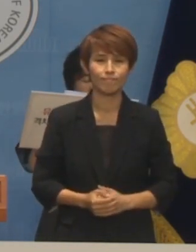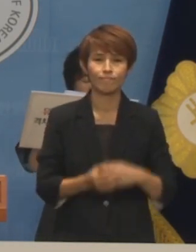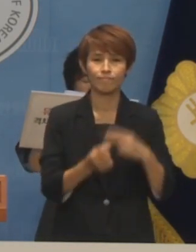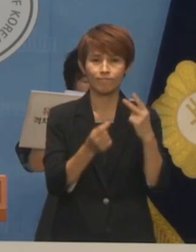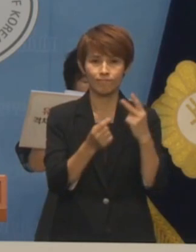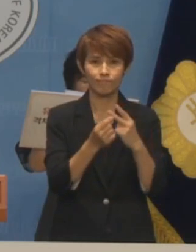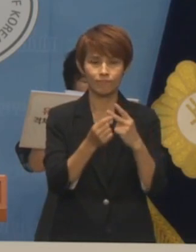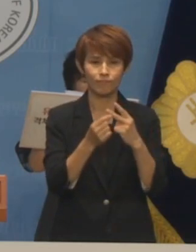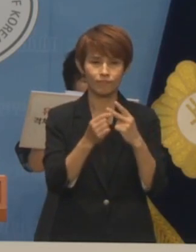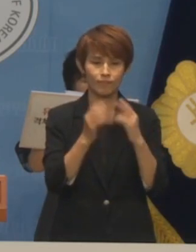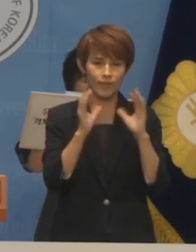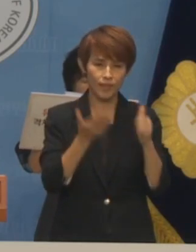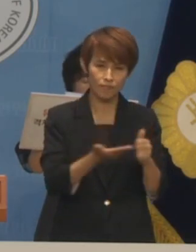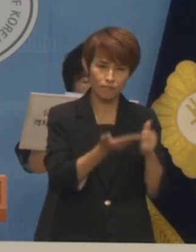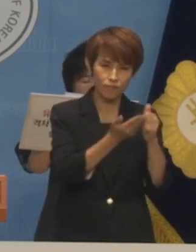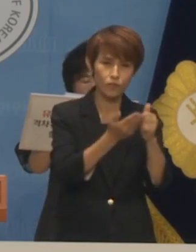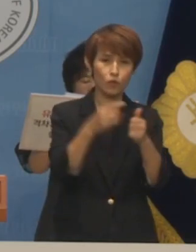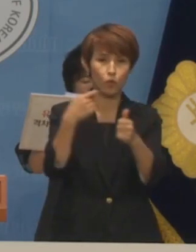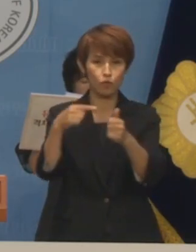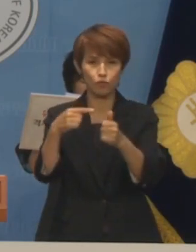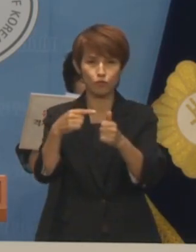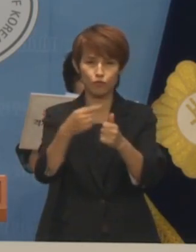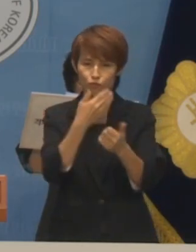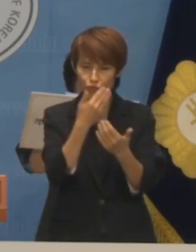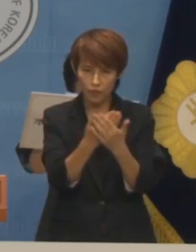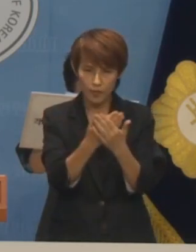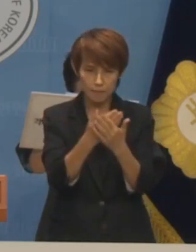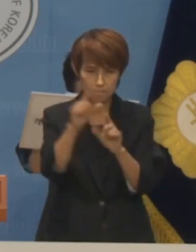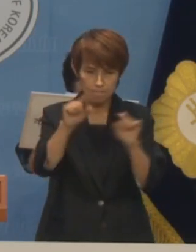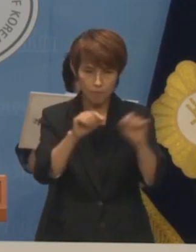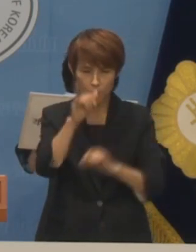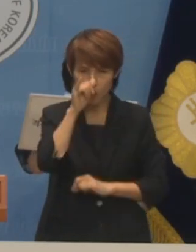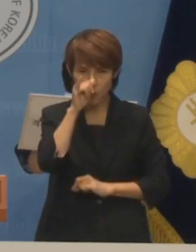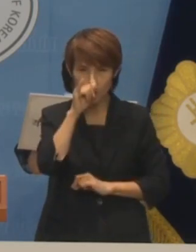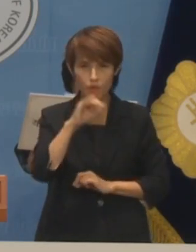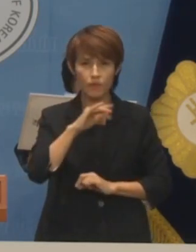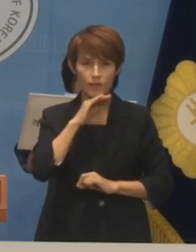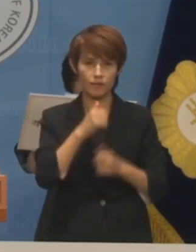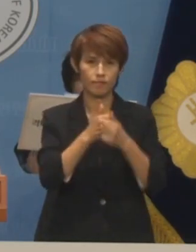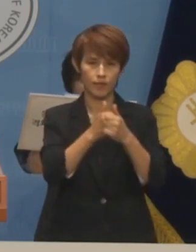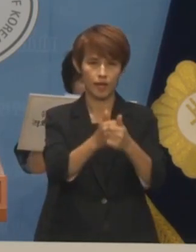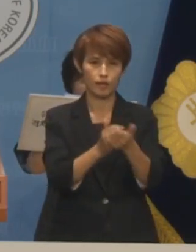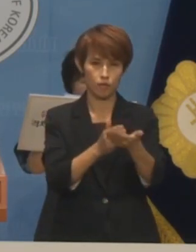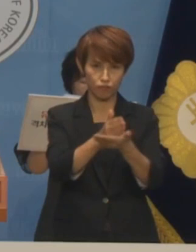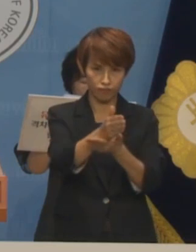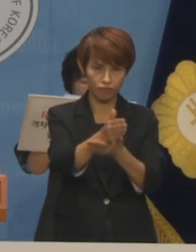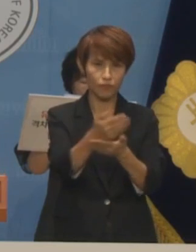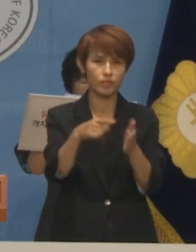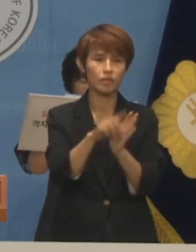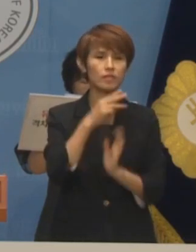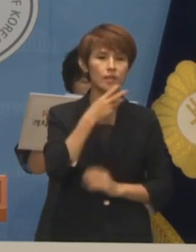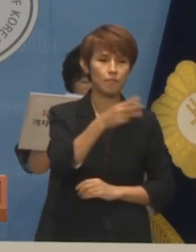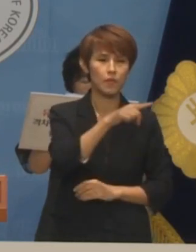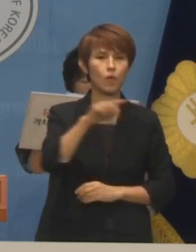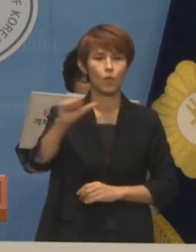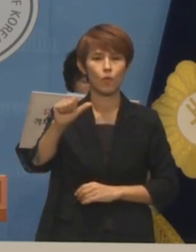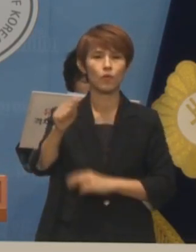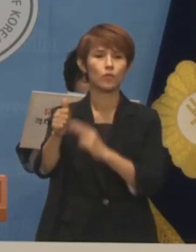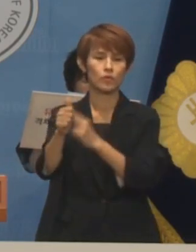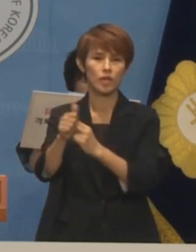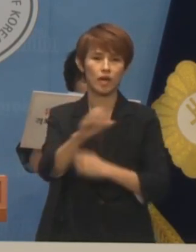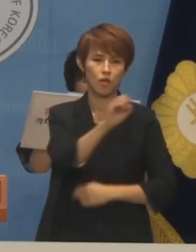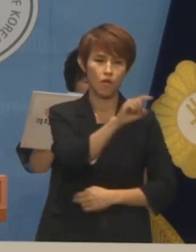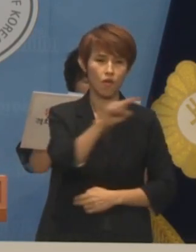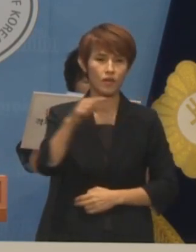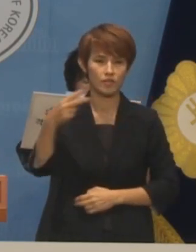둘째, 보육과 교육의 기능적 중점을 달리하며 연령별 전문성을 강화한 3~5세 유아교사, 0~2세